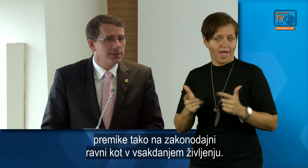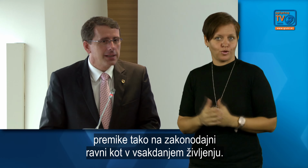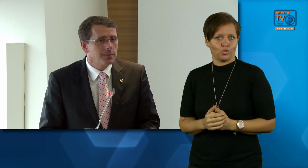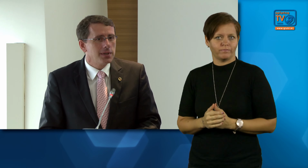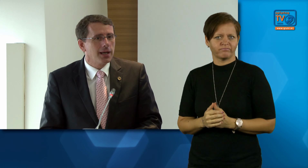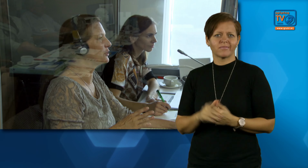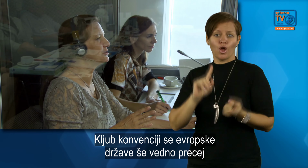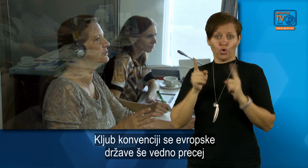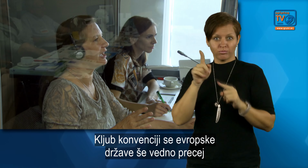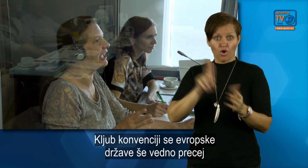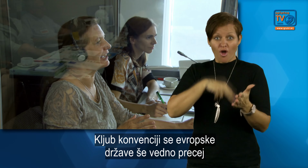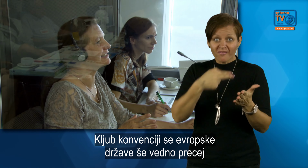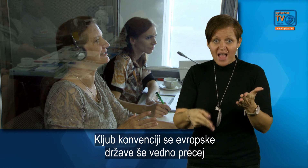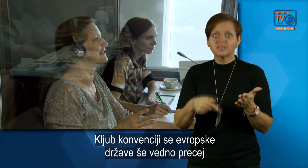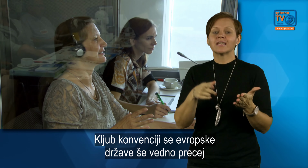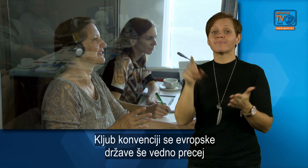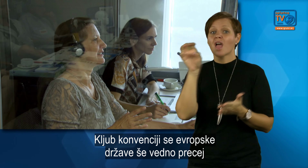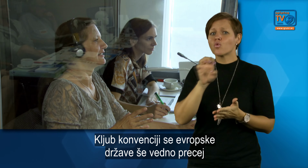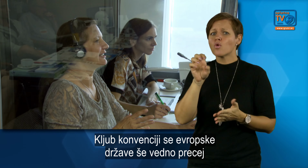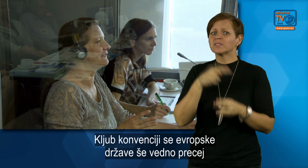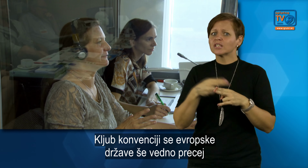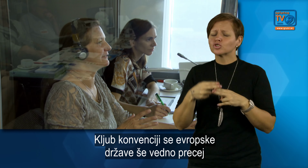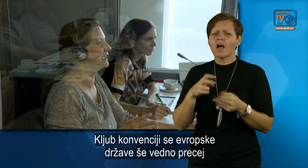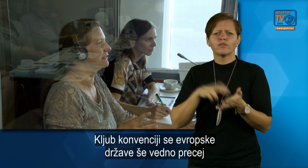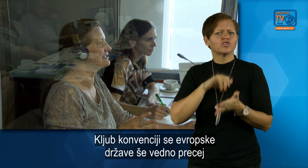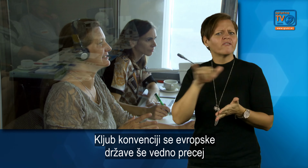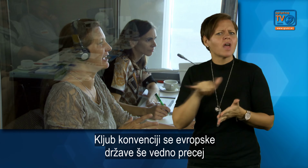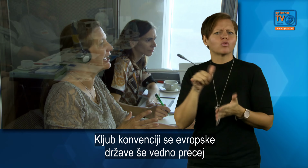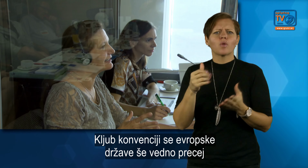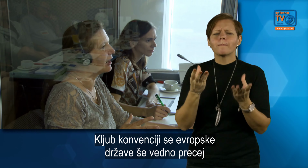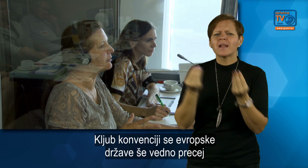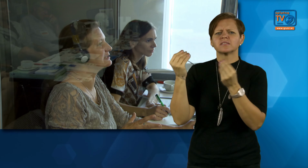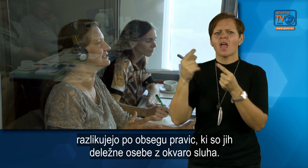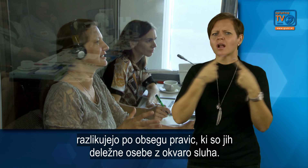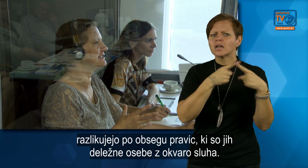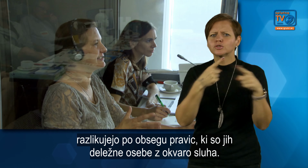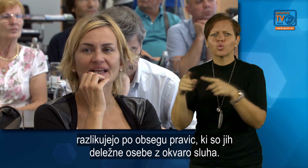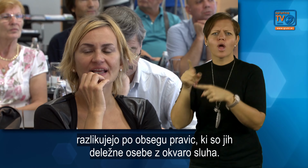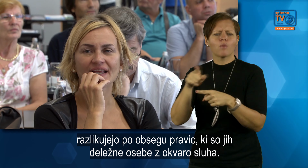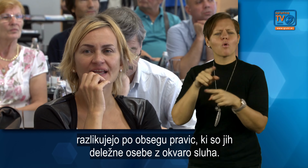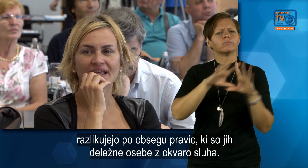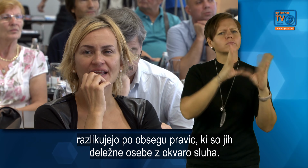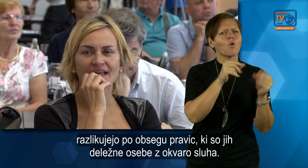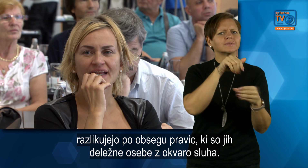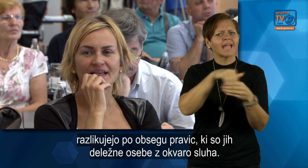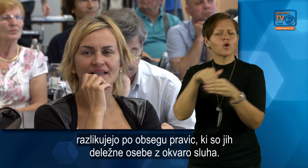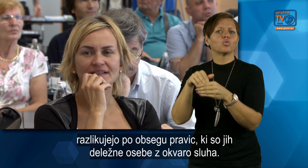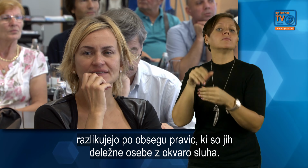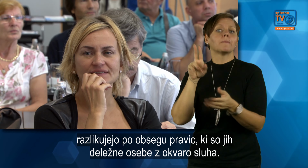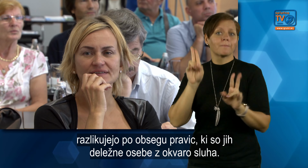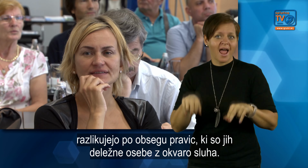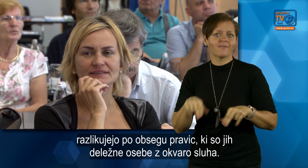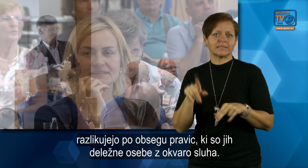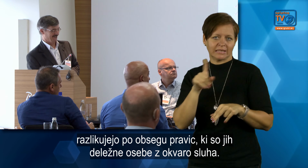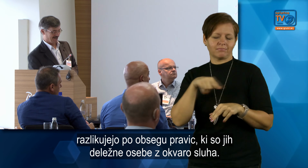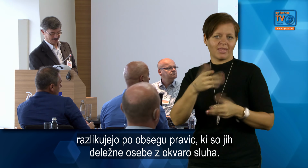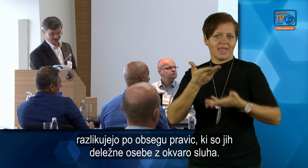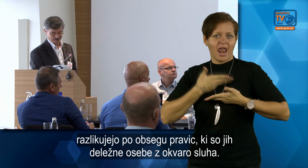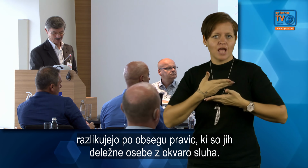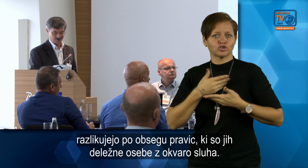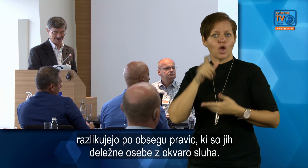vsakdanjem življenju. Kljub konvenciji se evropske države še vedno precej razlikujejo po obsegu pravic, ki so